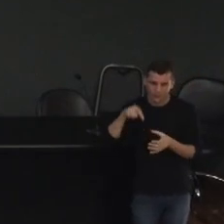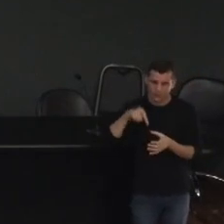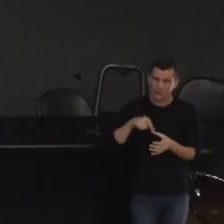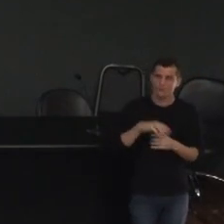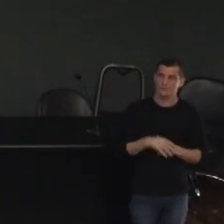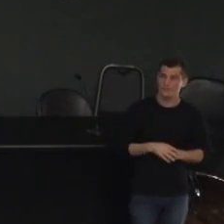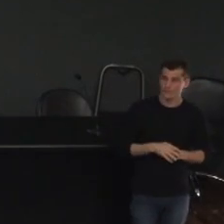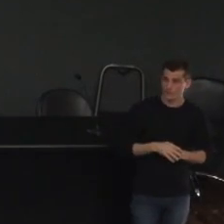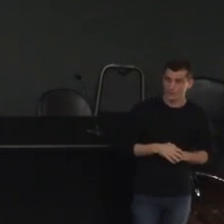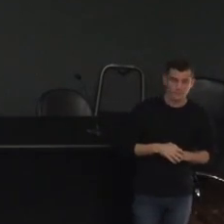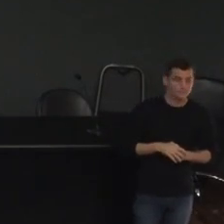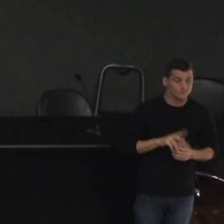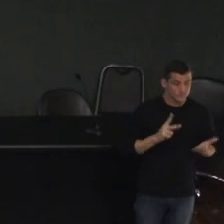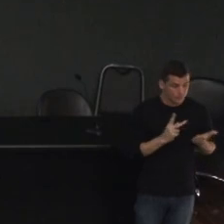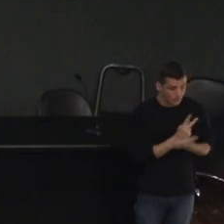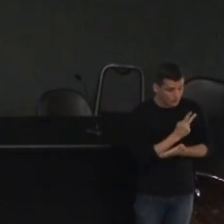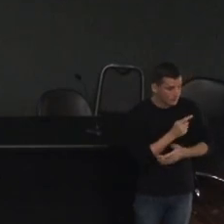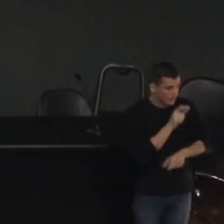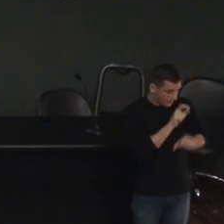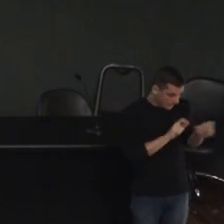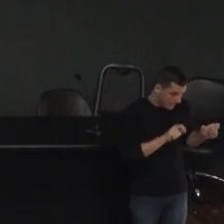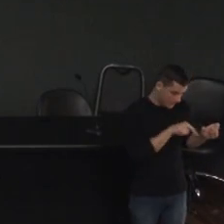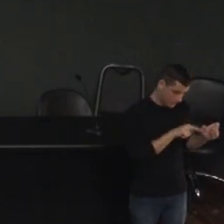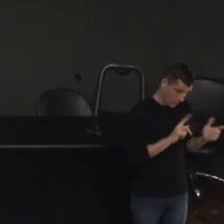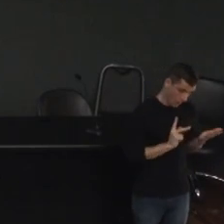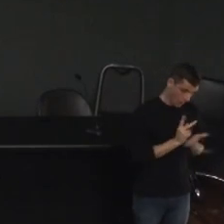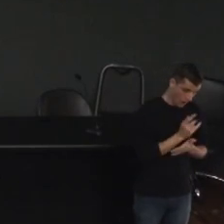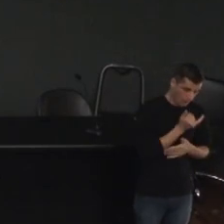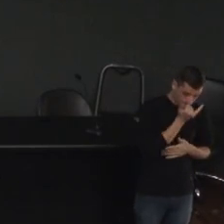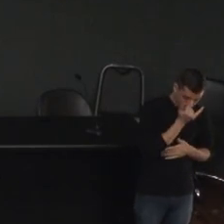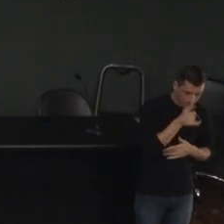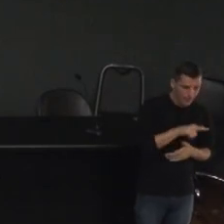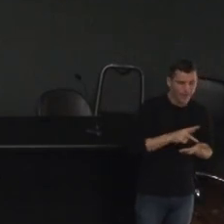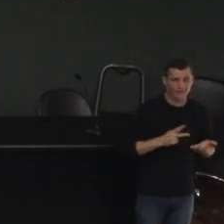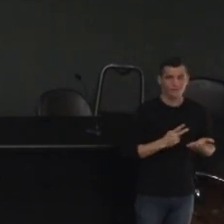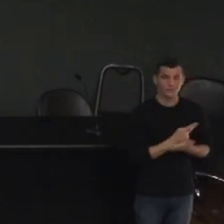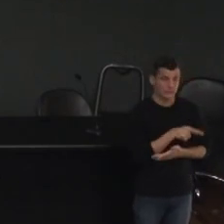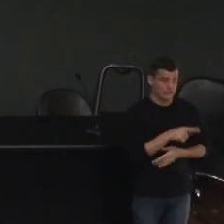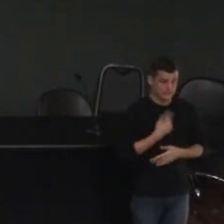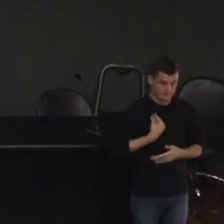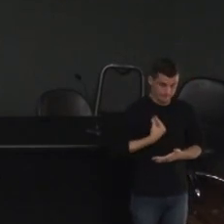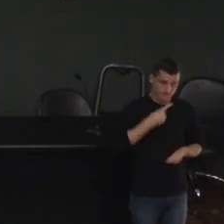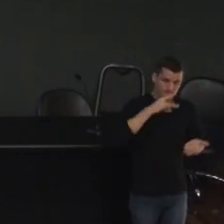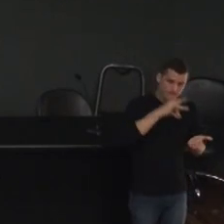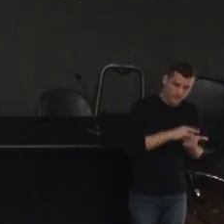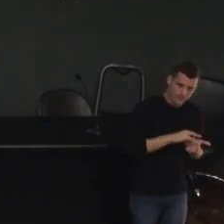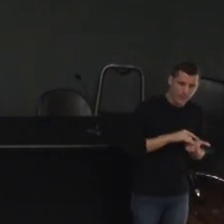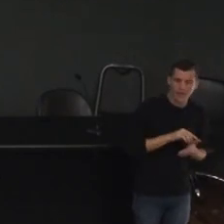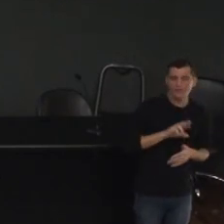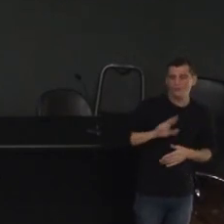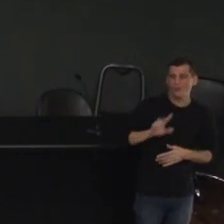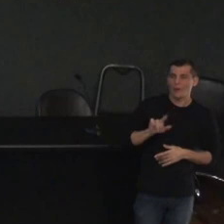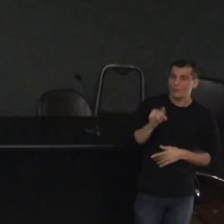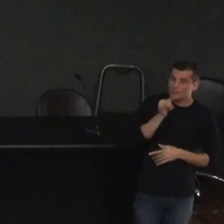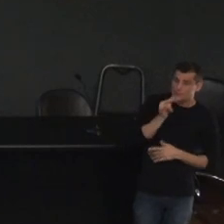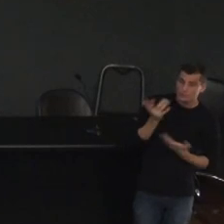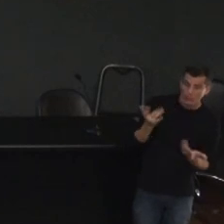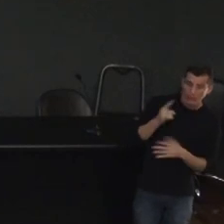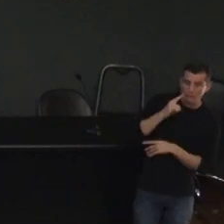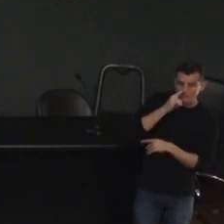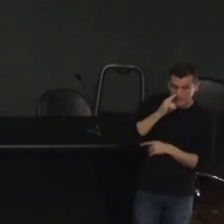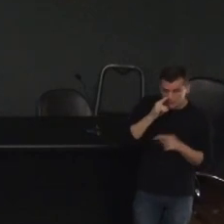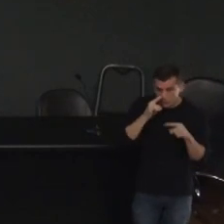gente então ele tem que ser um evento que tenha ocorrido não pode ser um evento potencial senão a Gestão de Risco então